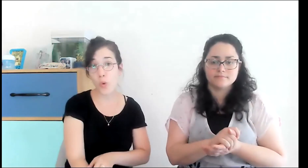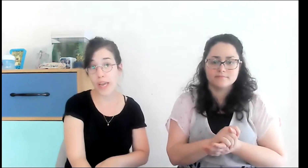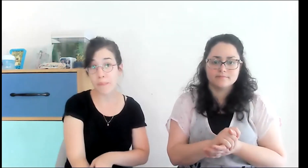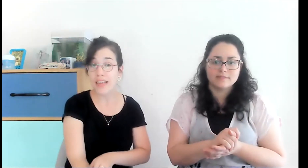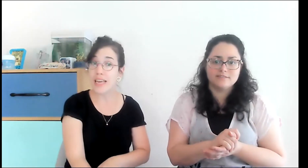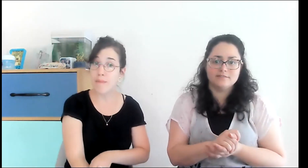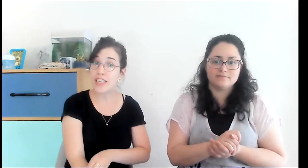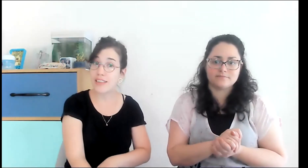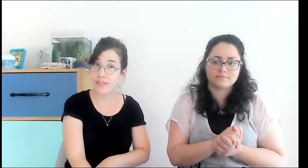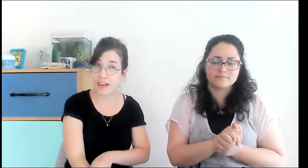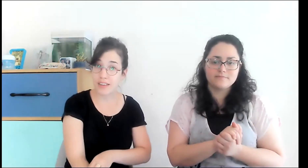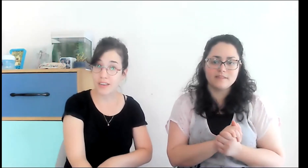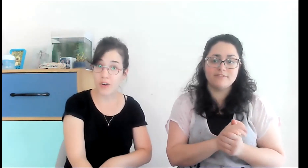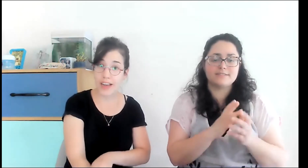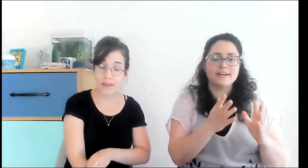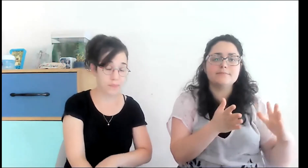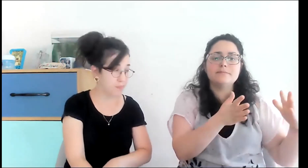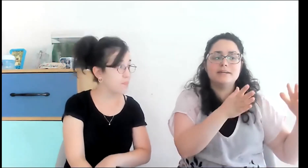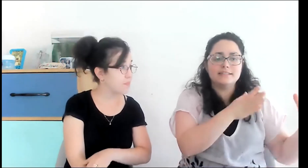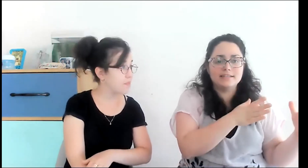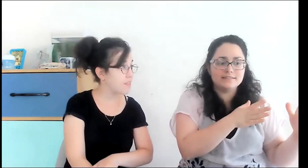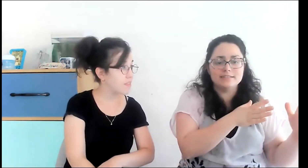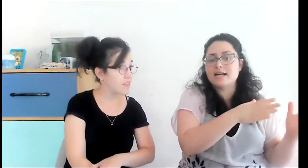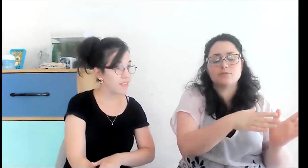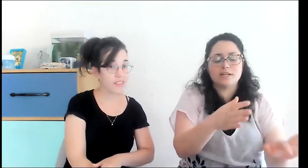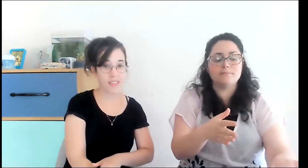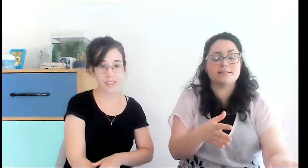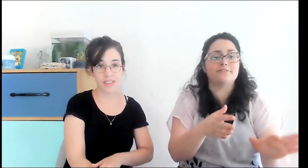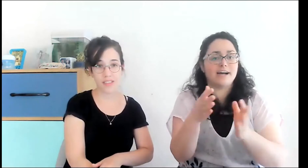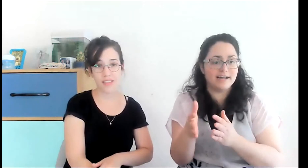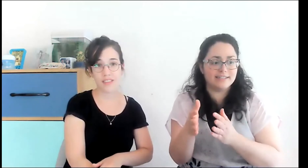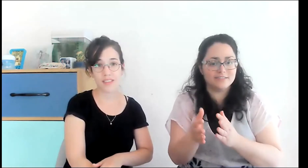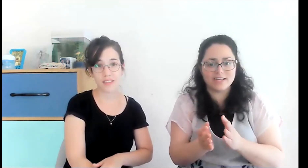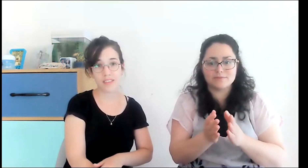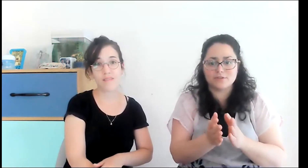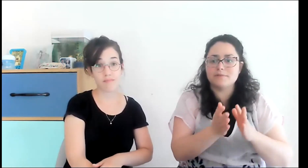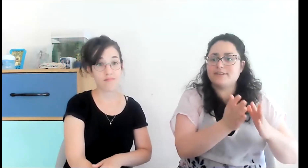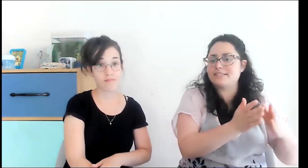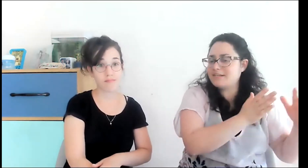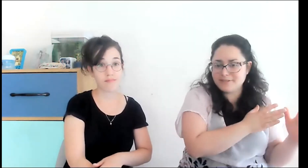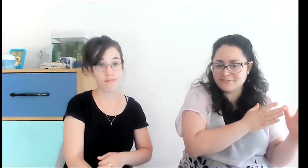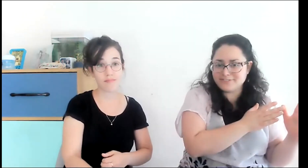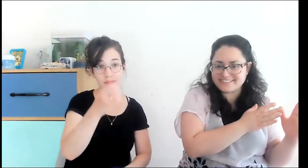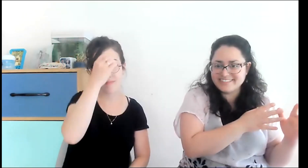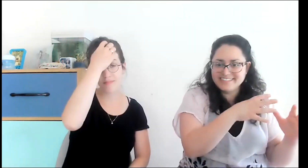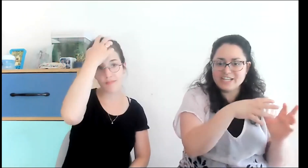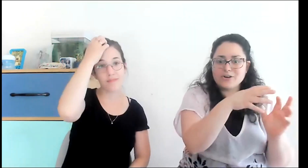חוקים, היא ממש שפה. ושפת סימנים באנגלית היא גם שונה מהשפה האנגלית וגם שונה משפת סימנים בעברית. לכל